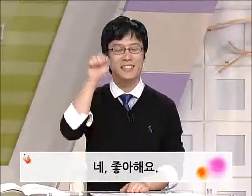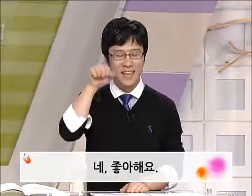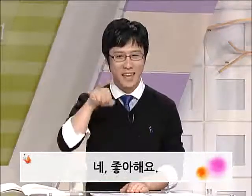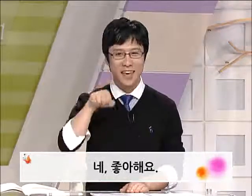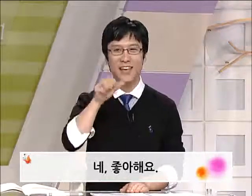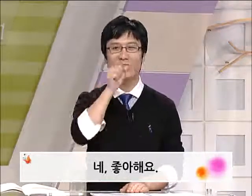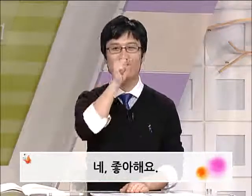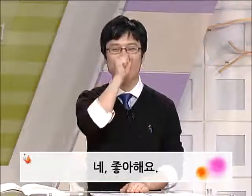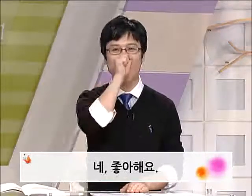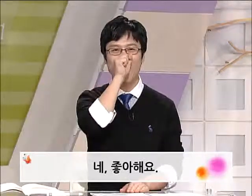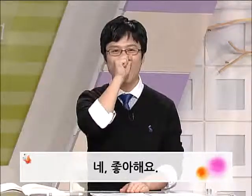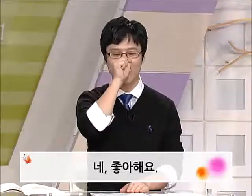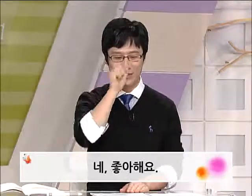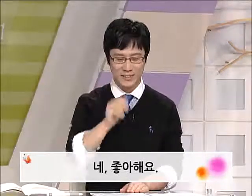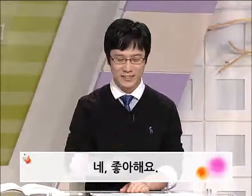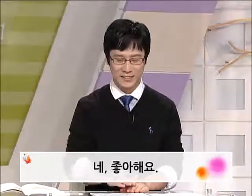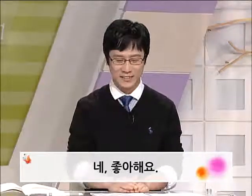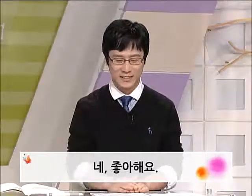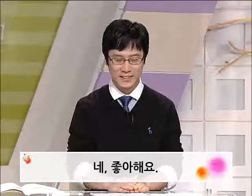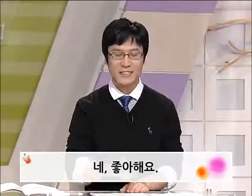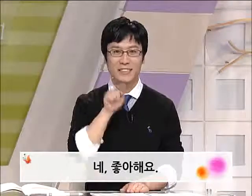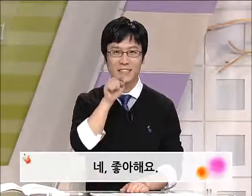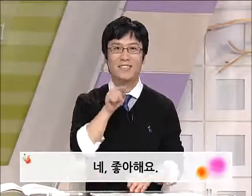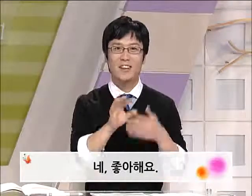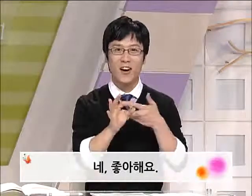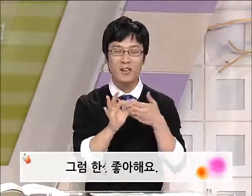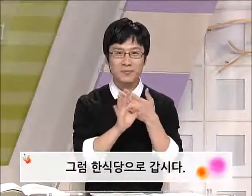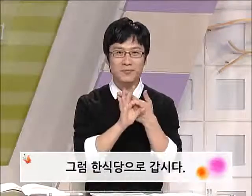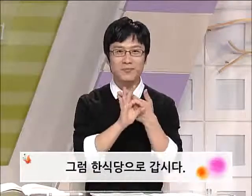네, 좋아해요. 그럼